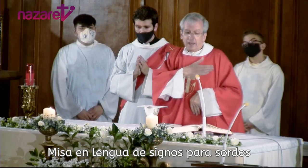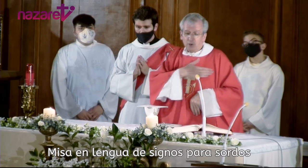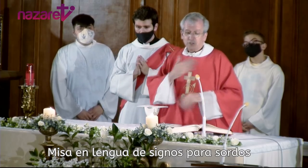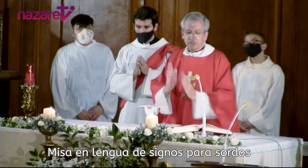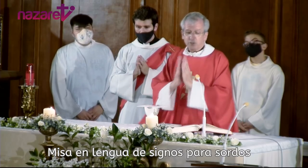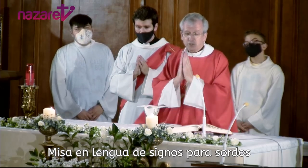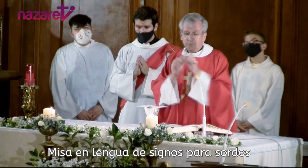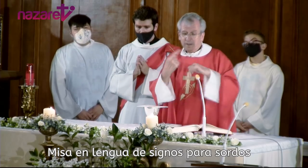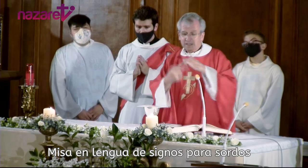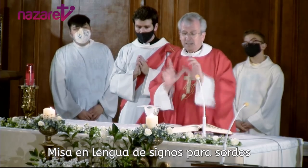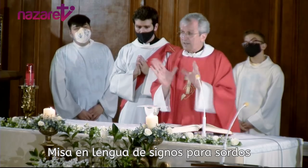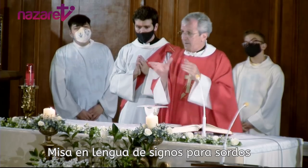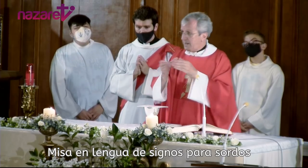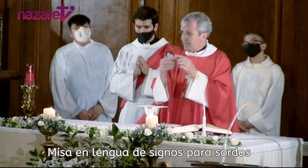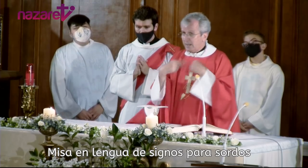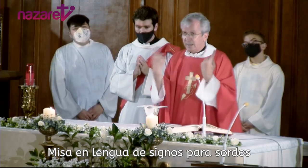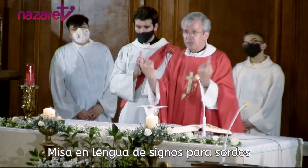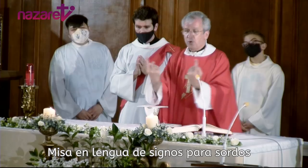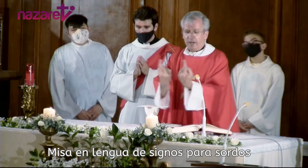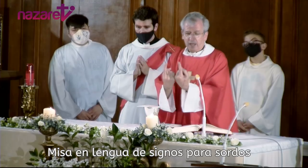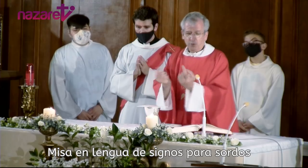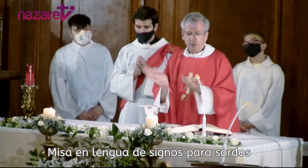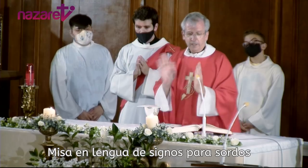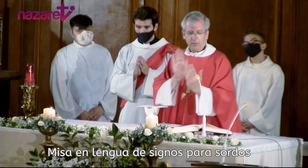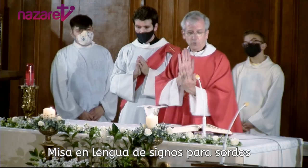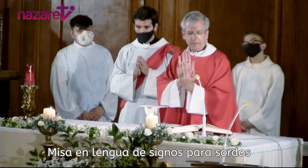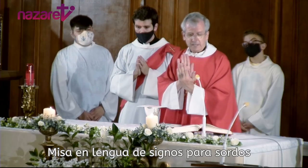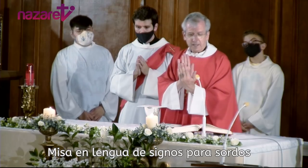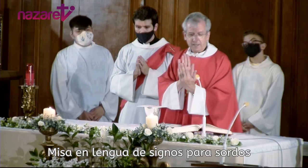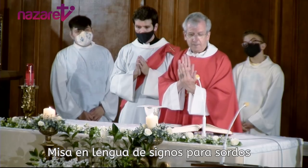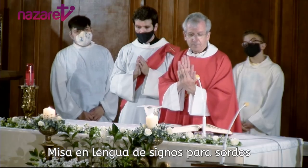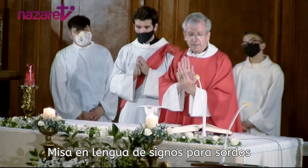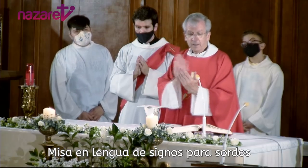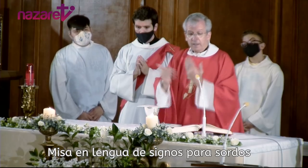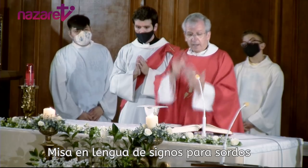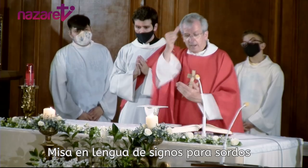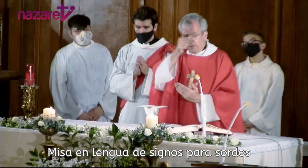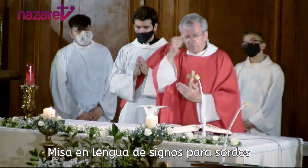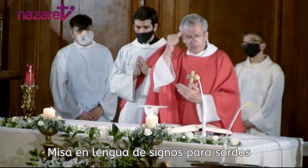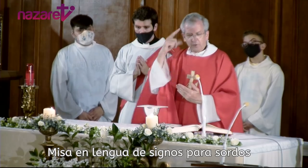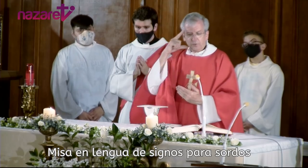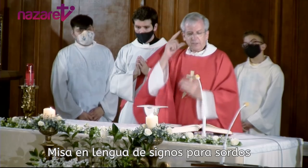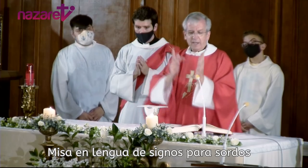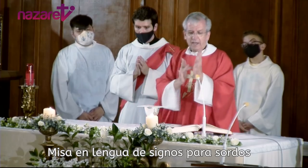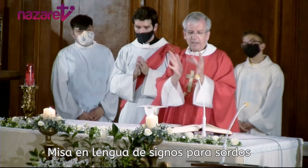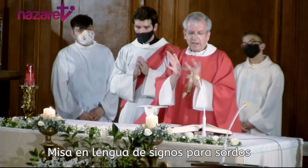los deseos y súplicas de esta familia que has congregado en tu presencia. En el domingo, día en que